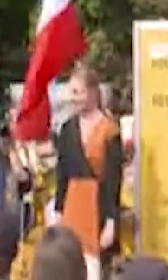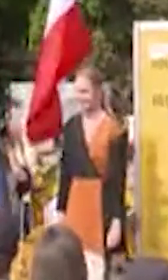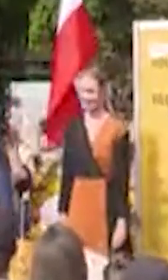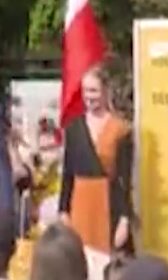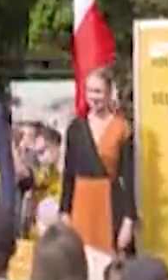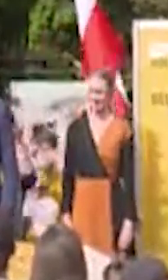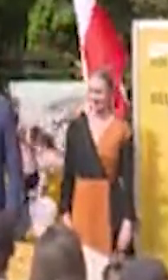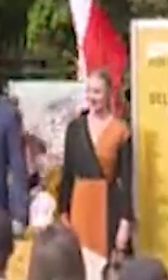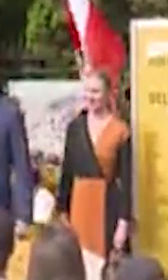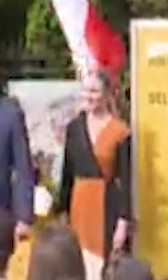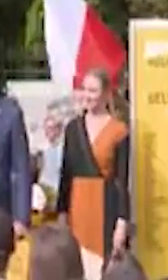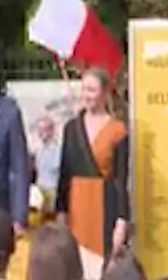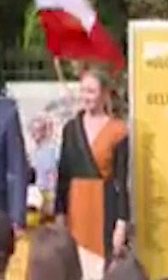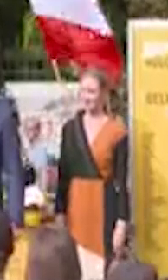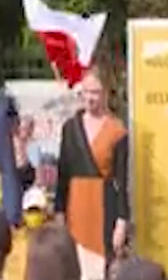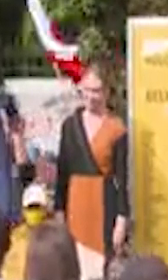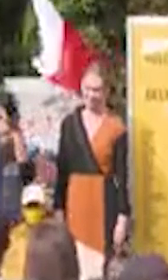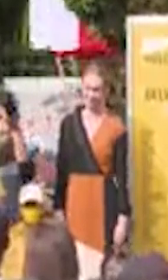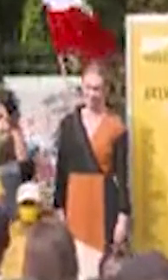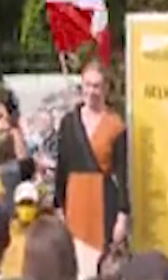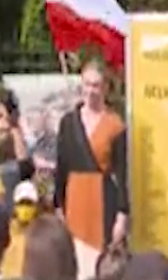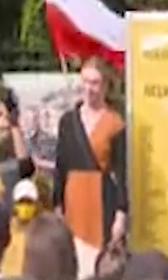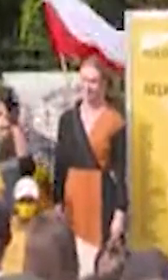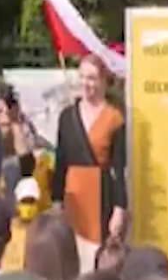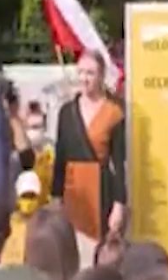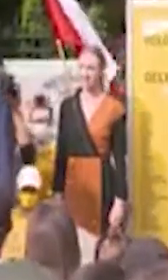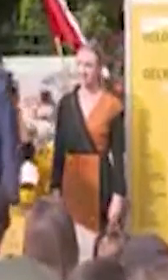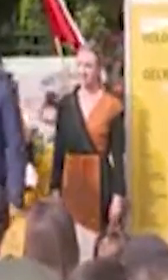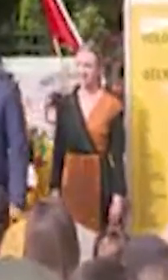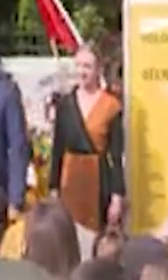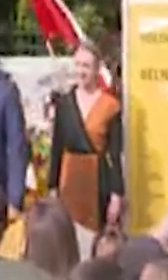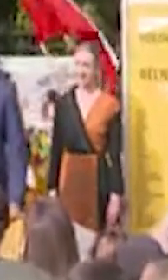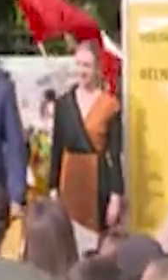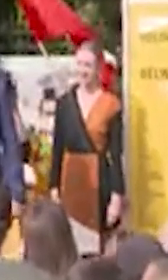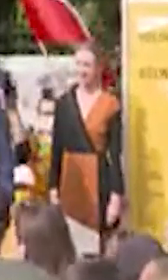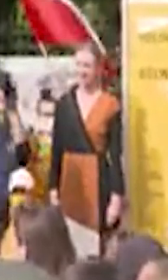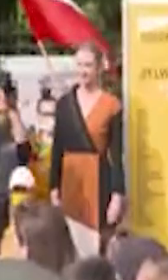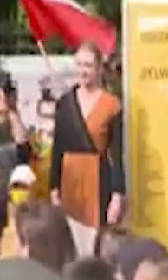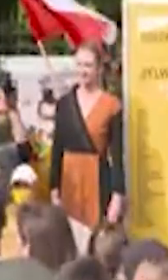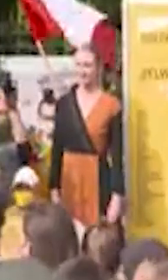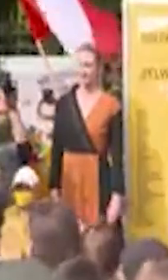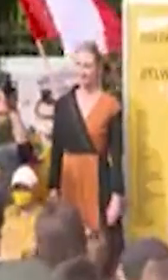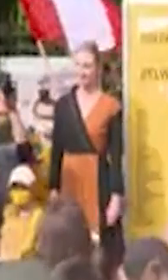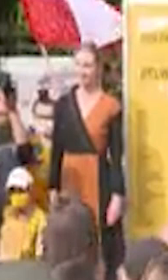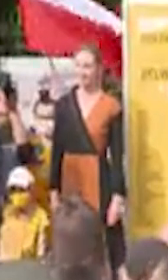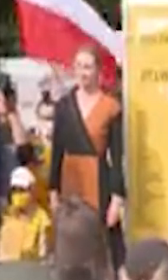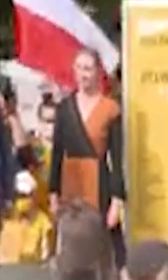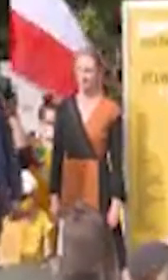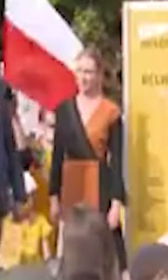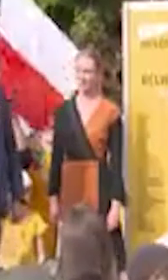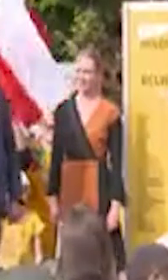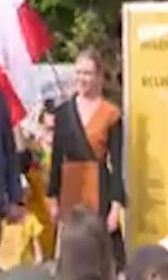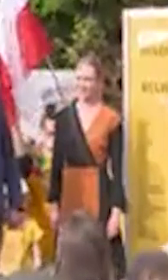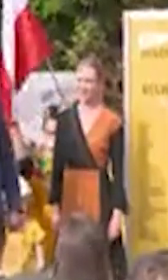oczywiście. Dziękuję wam bardzo i ruszamy dalej namawiać. Do 23.59 jeszcze chwila została, może kilka osób,